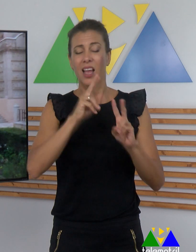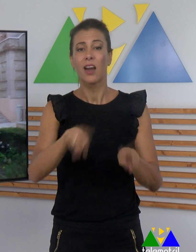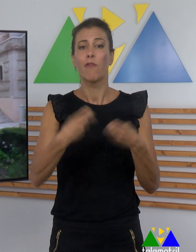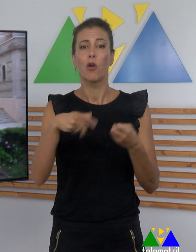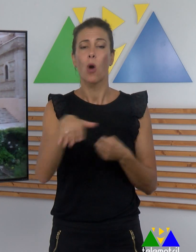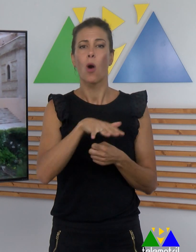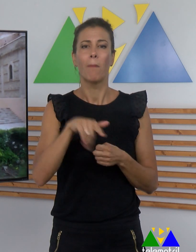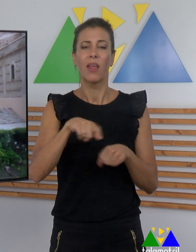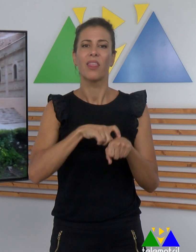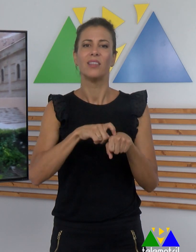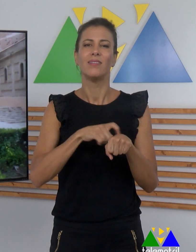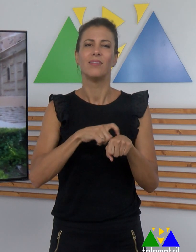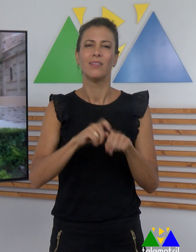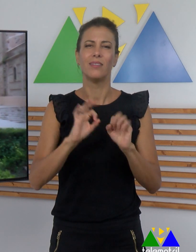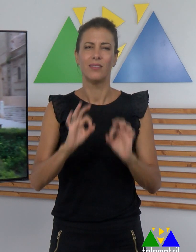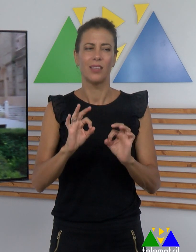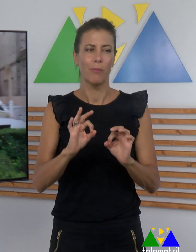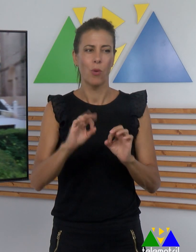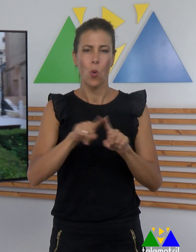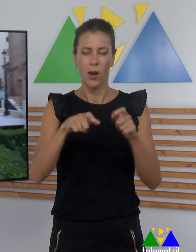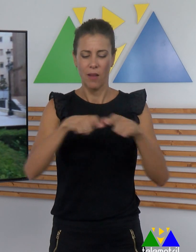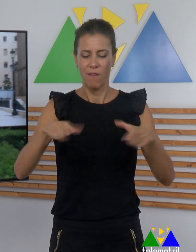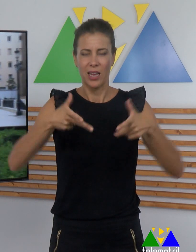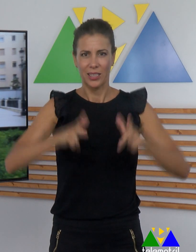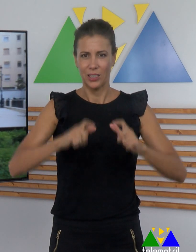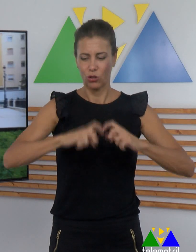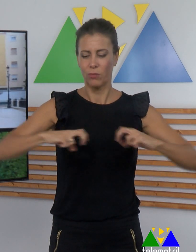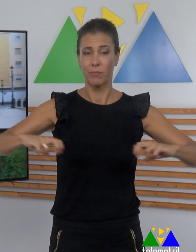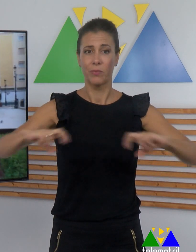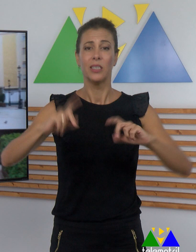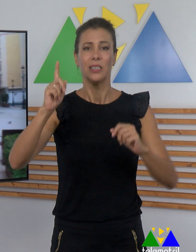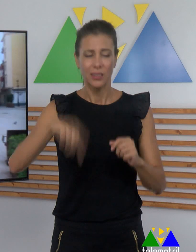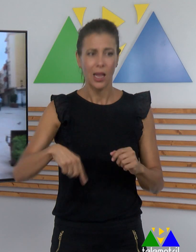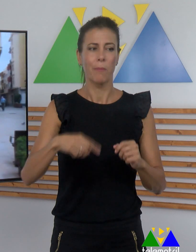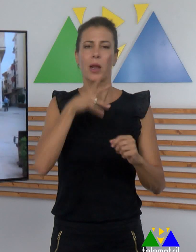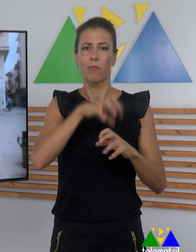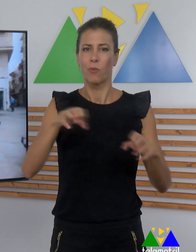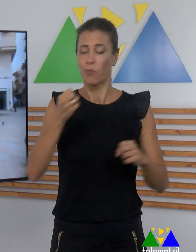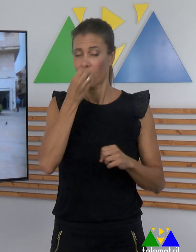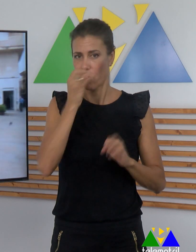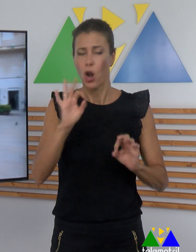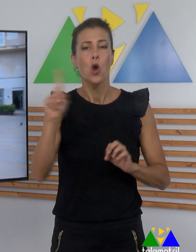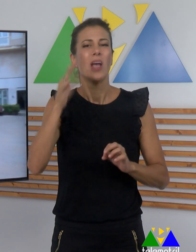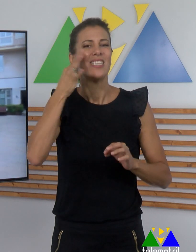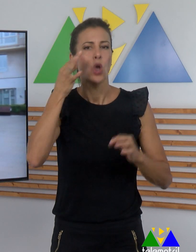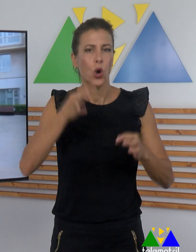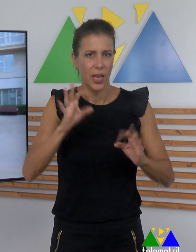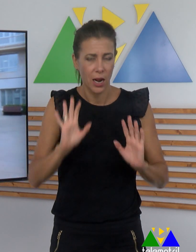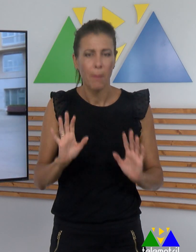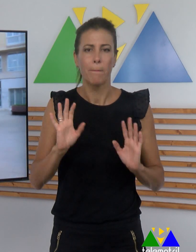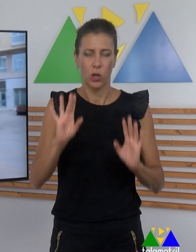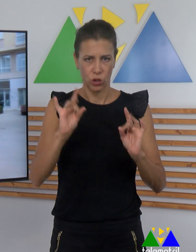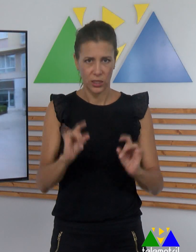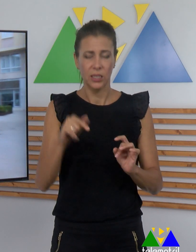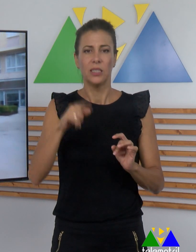plaza con este tipo de banquitos alrededor y con la rejería, no es hoy la original, pero sí la rejería.